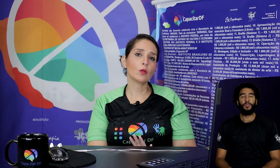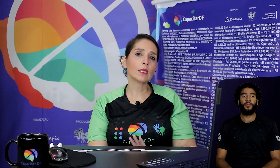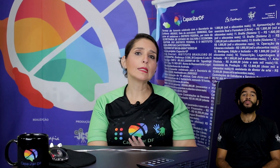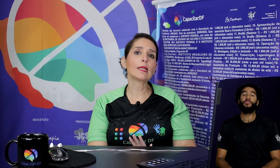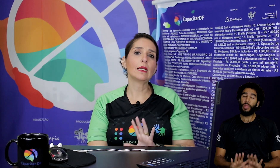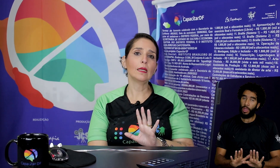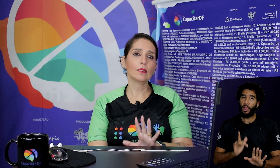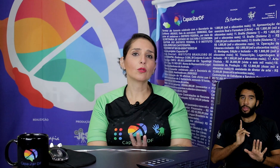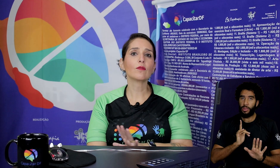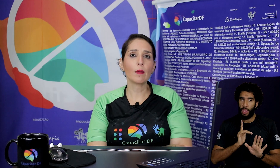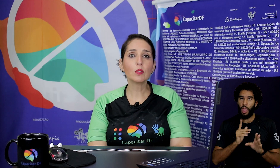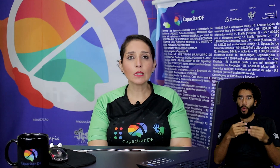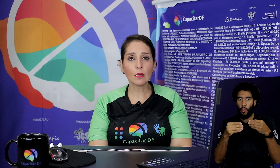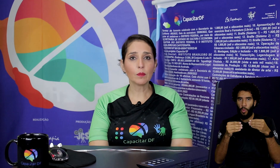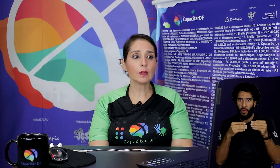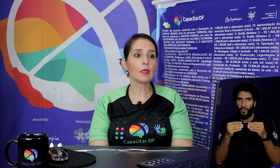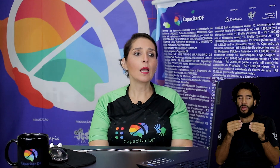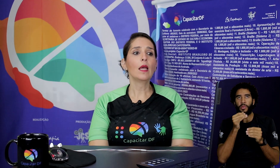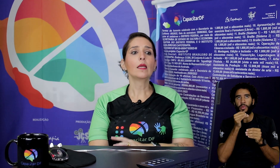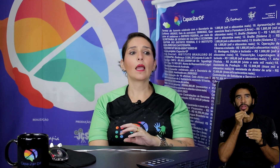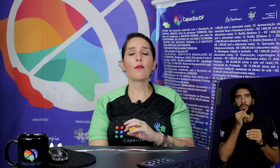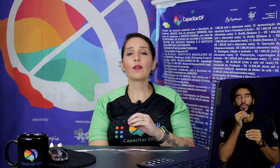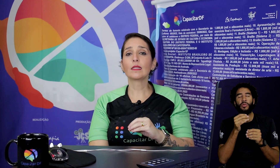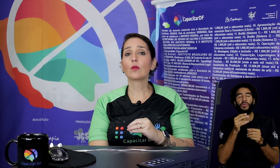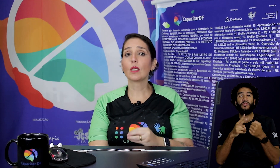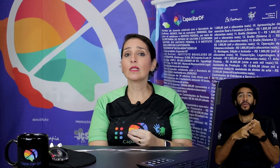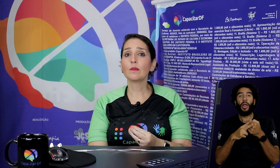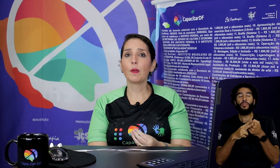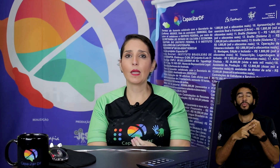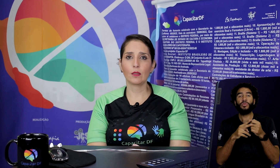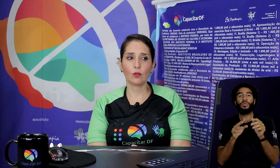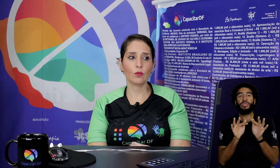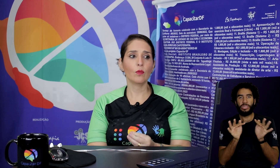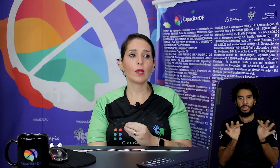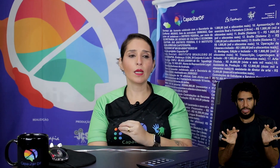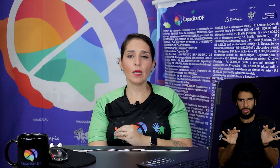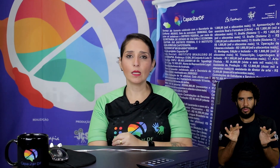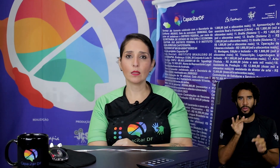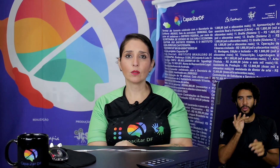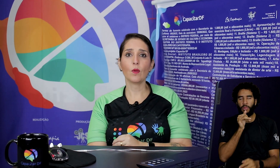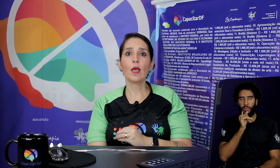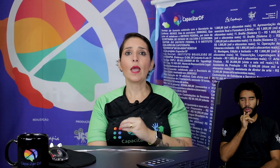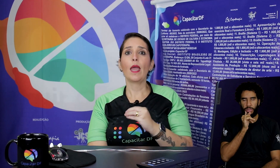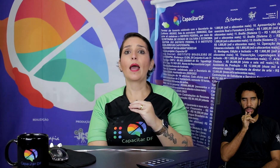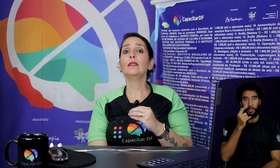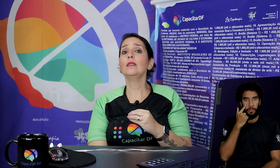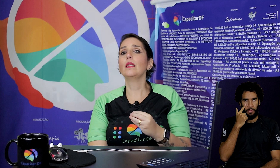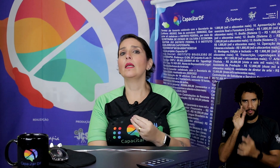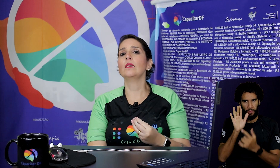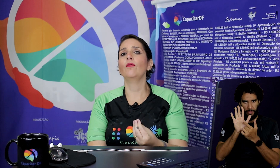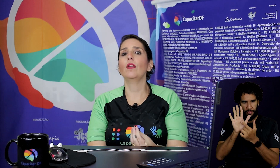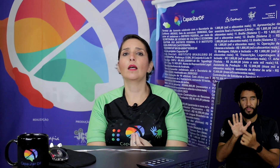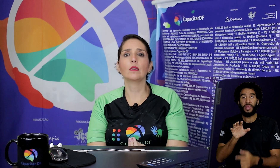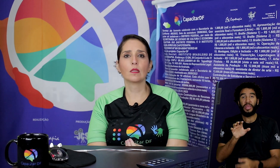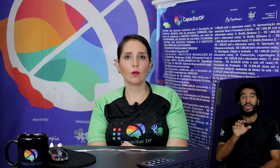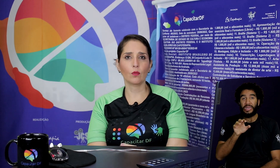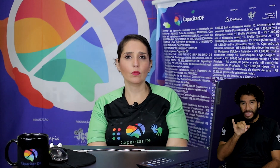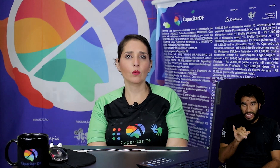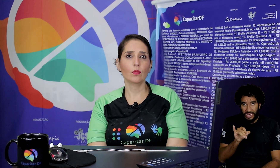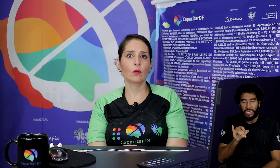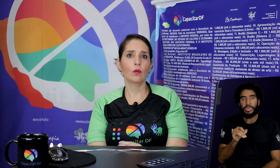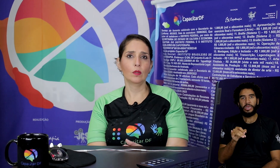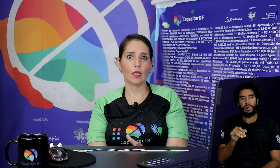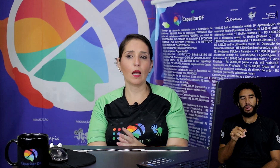pode acontecer nos verbos simples, que é a flexão de aspecto. O que é isso? É a